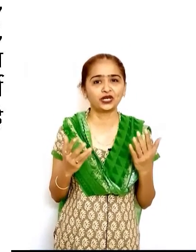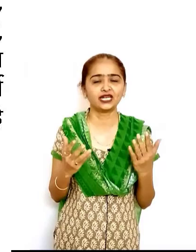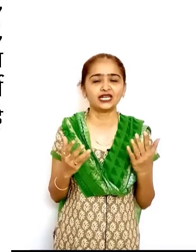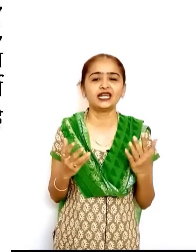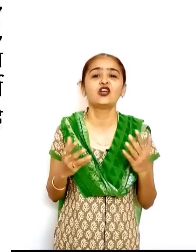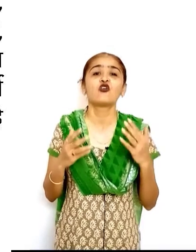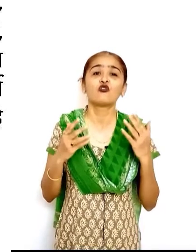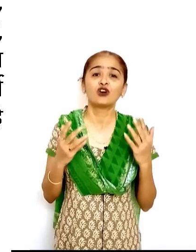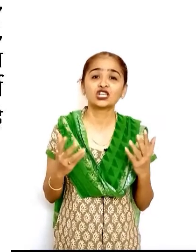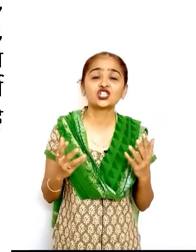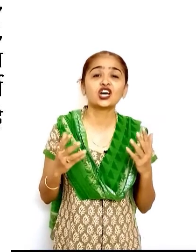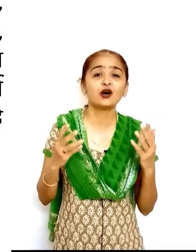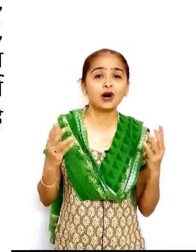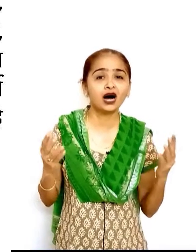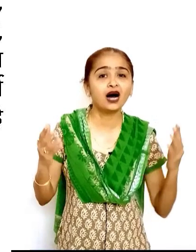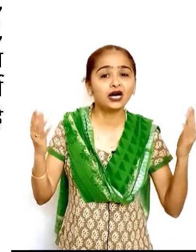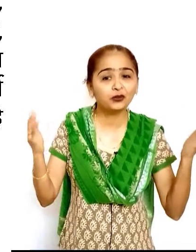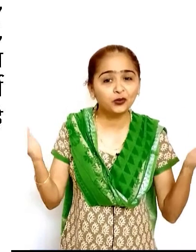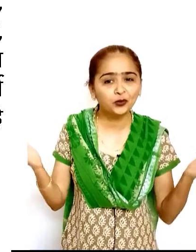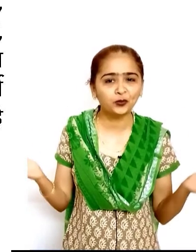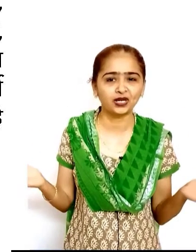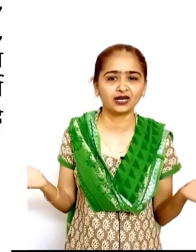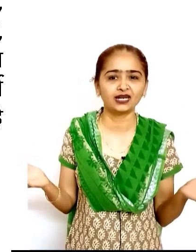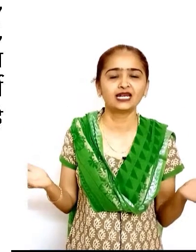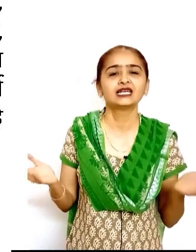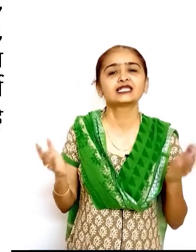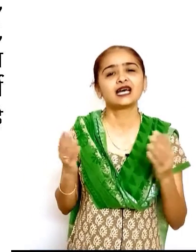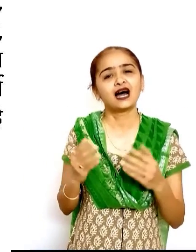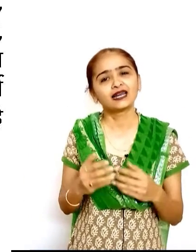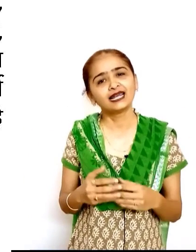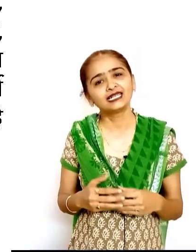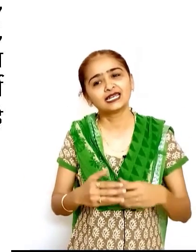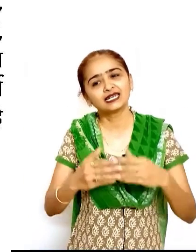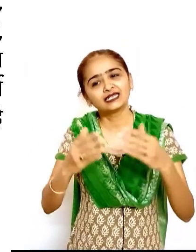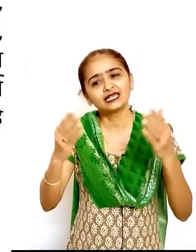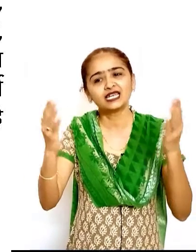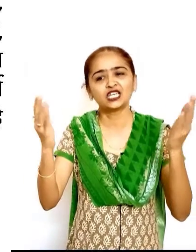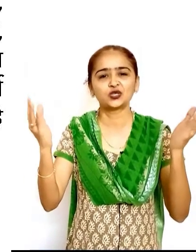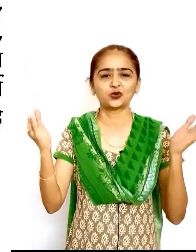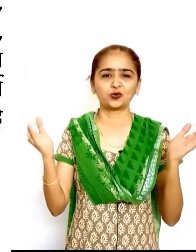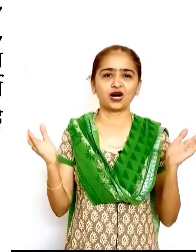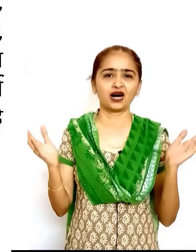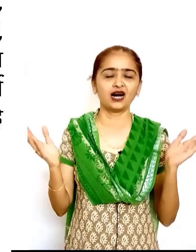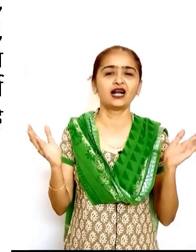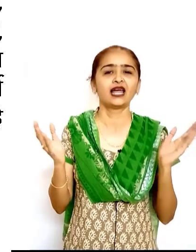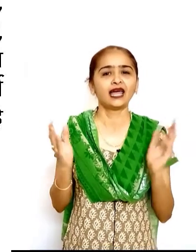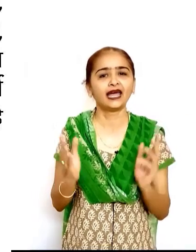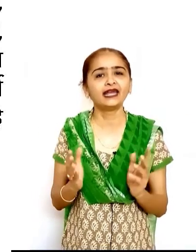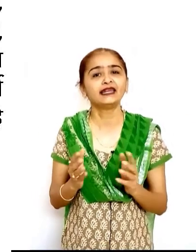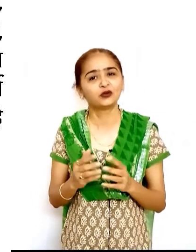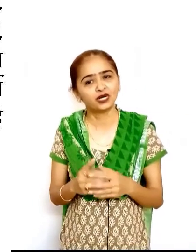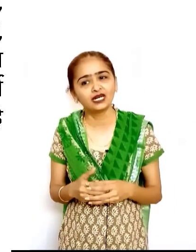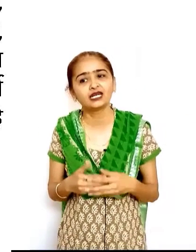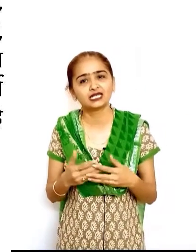अनोखी वर्षा बहार भू पर सारे जगत की शोभा है निर्भर